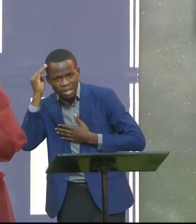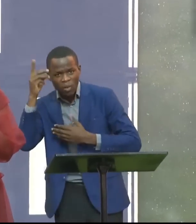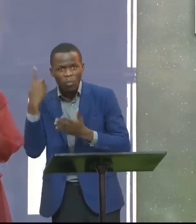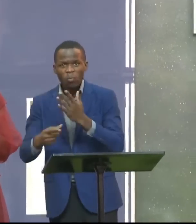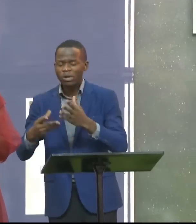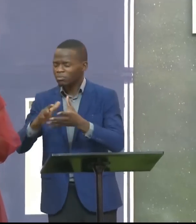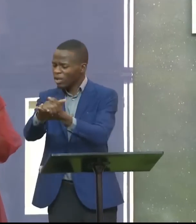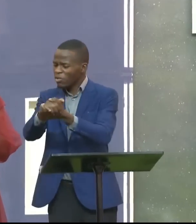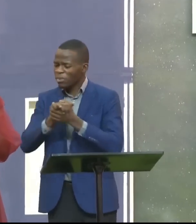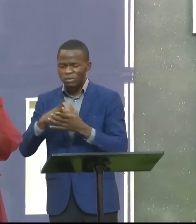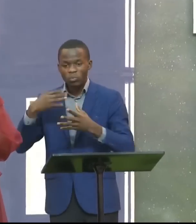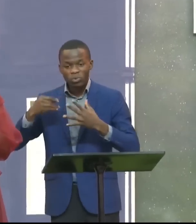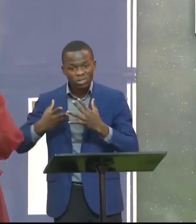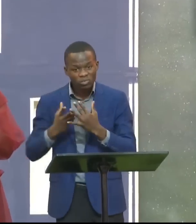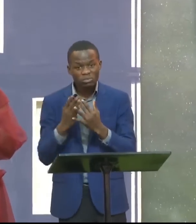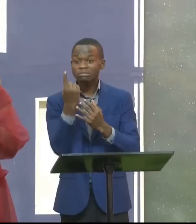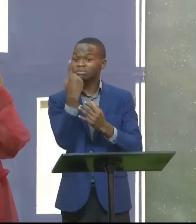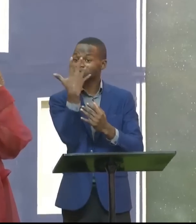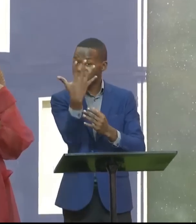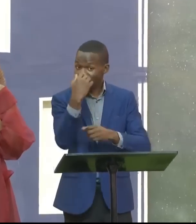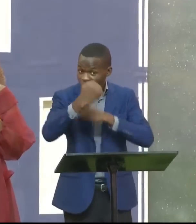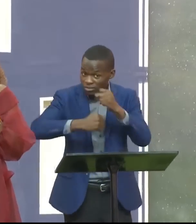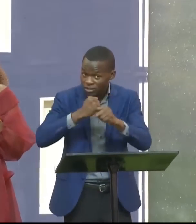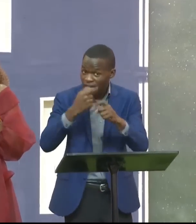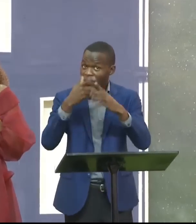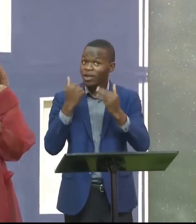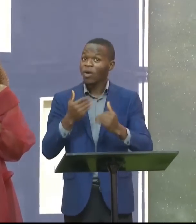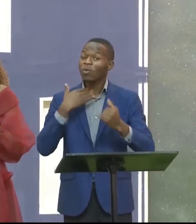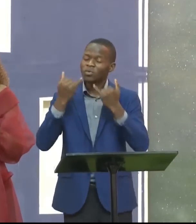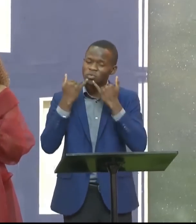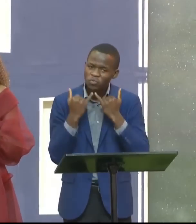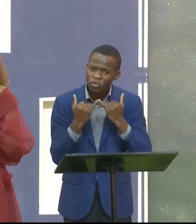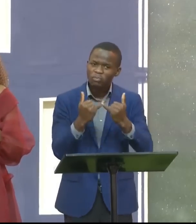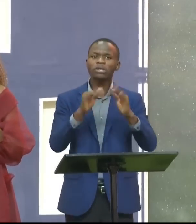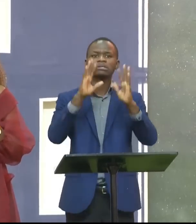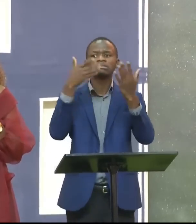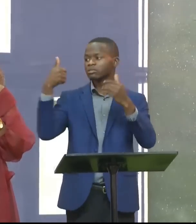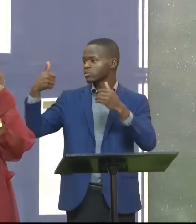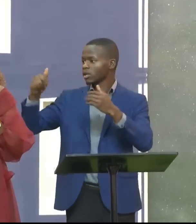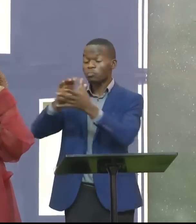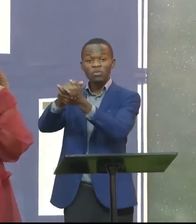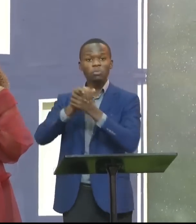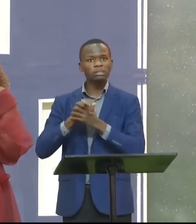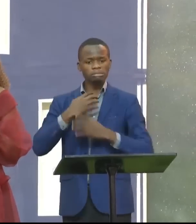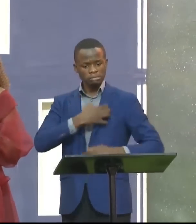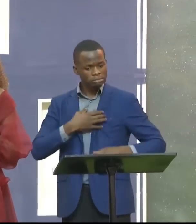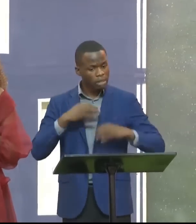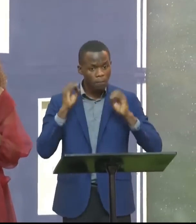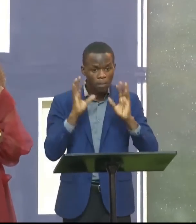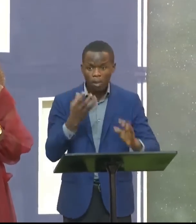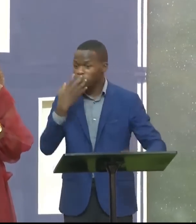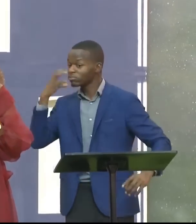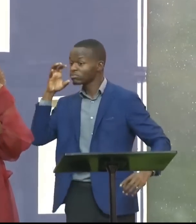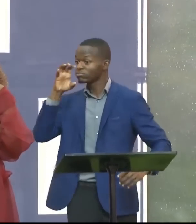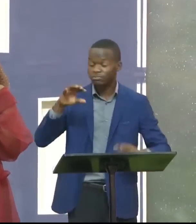ayitamu 15 years. Naye njagala kugamba tanyiigirangako,